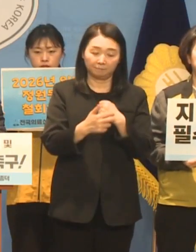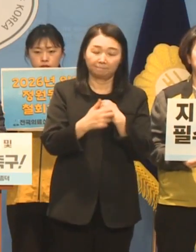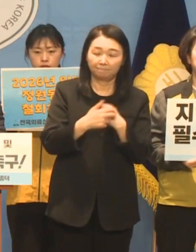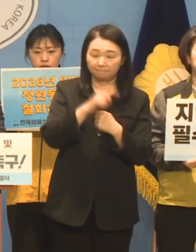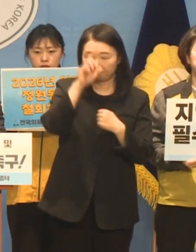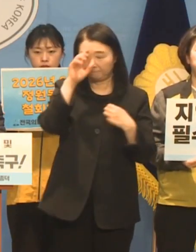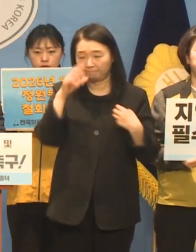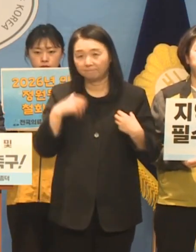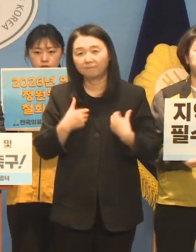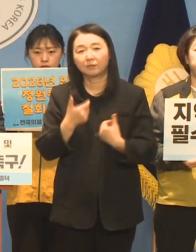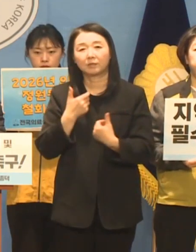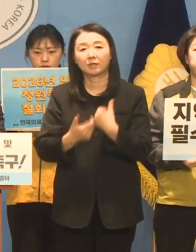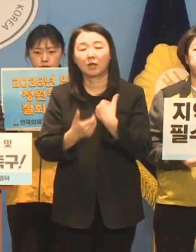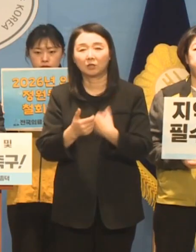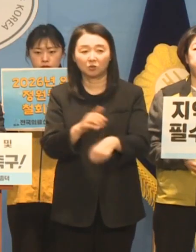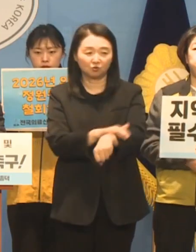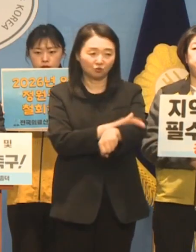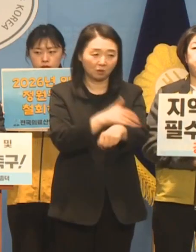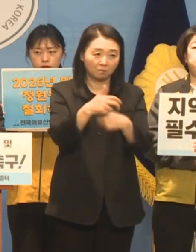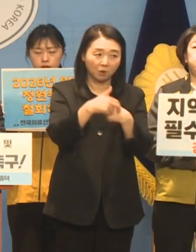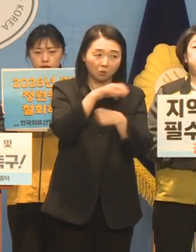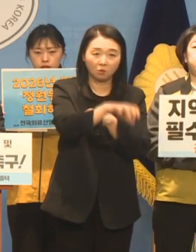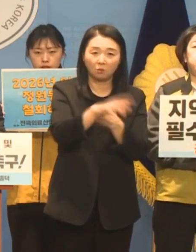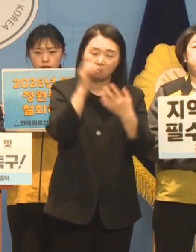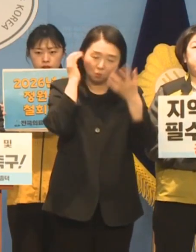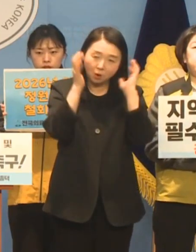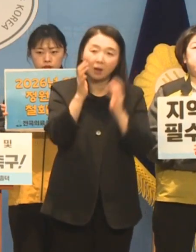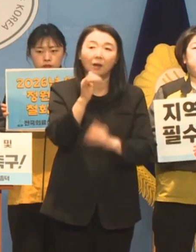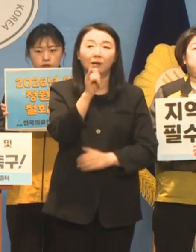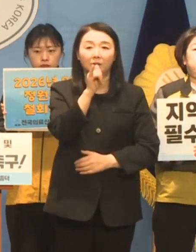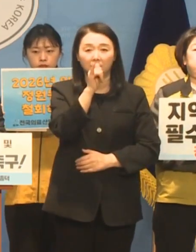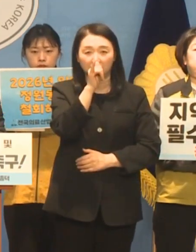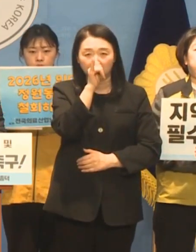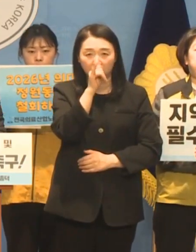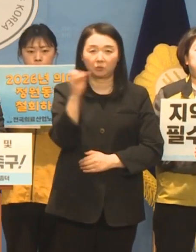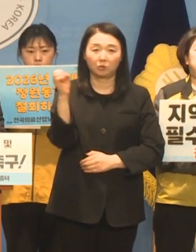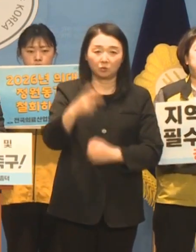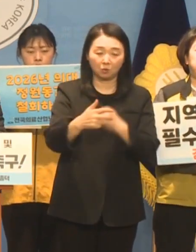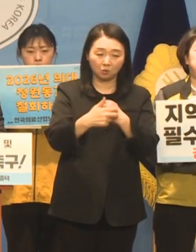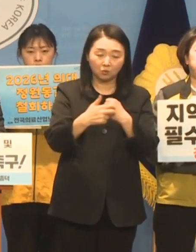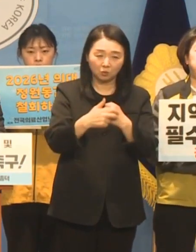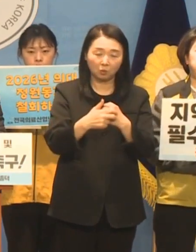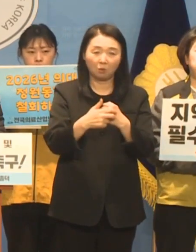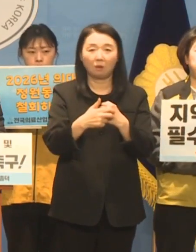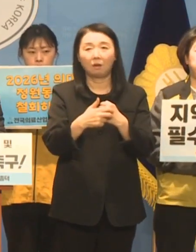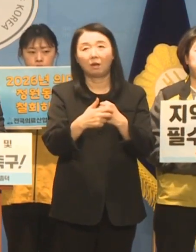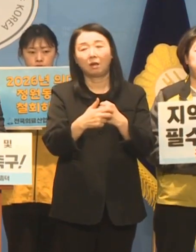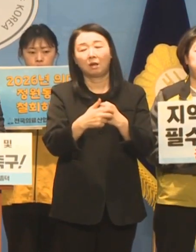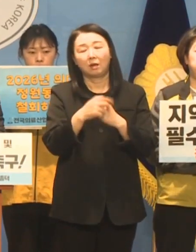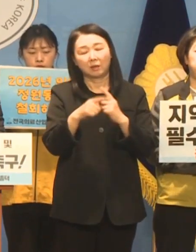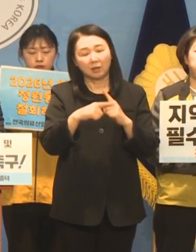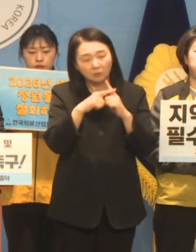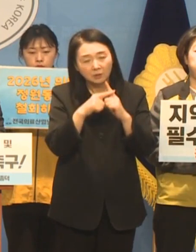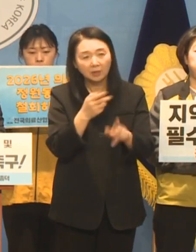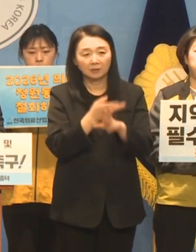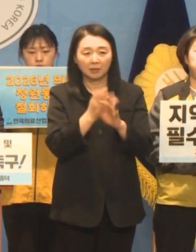동안 수련병원은 극심한 혼란과 남은 의료진의 희생으로 근근히